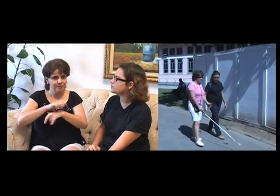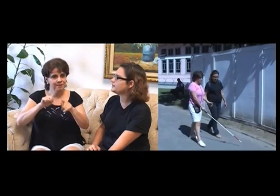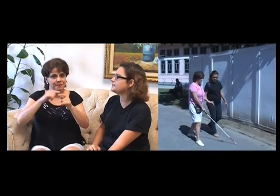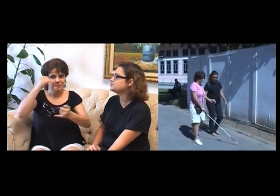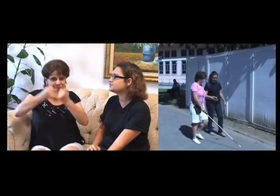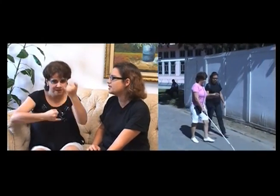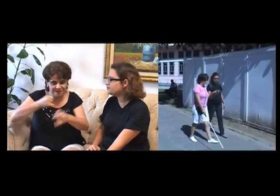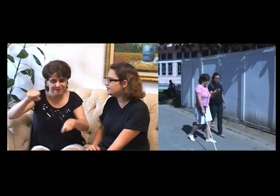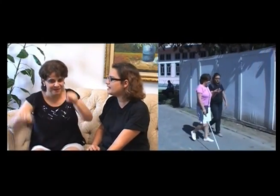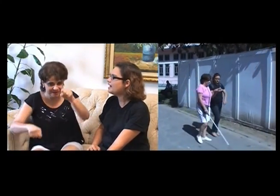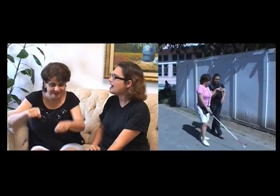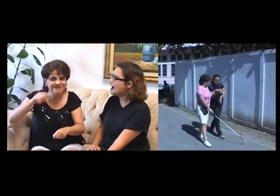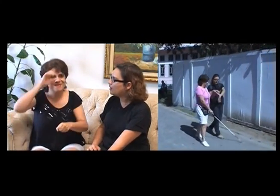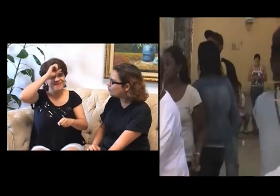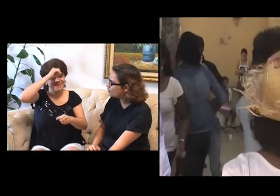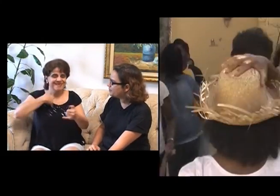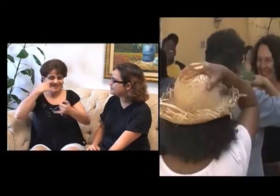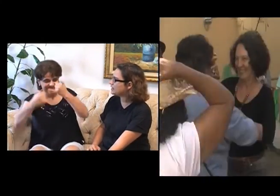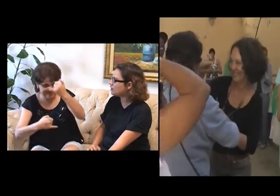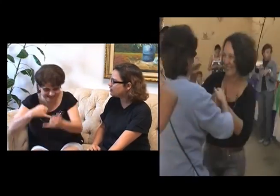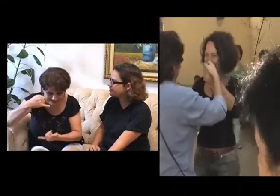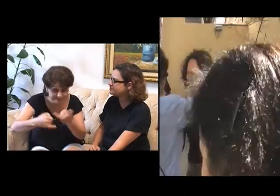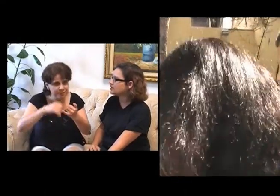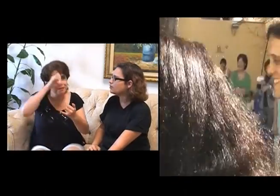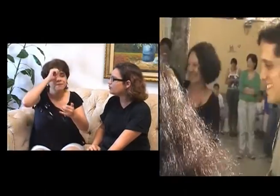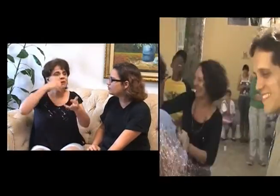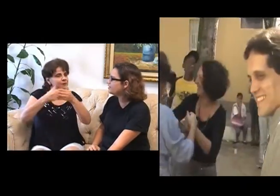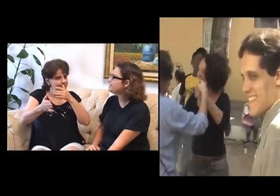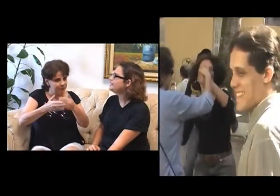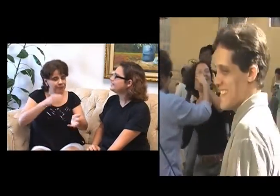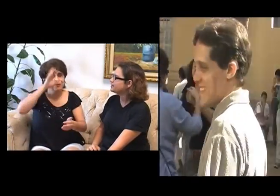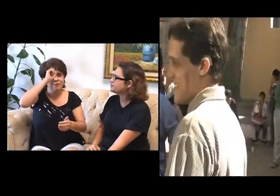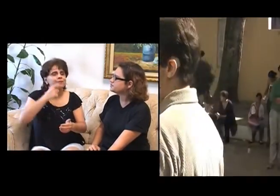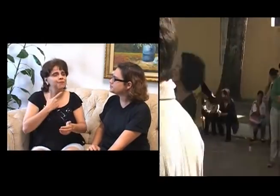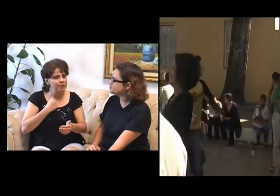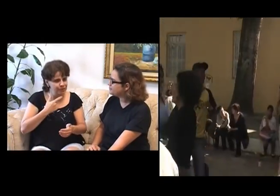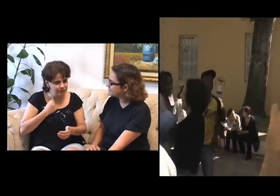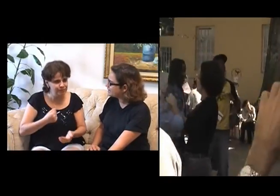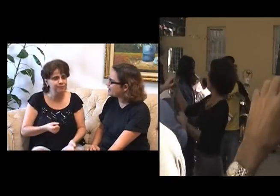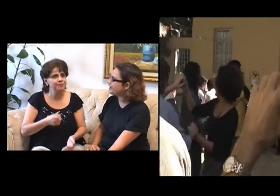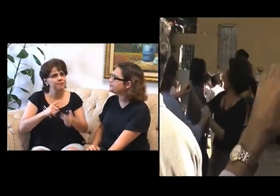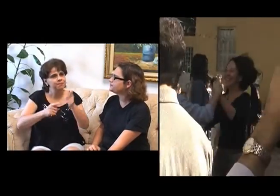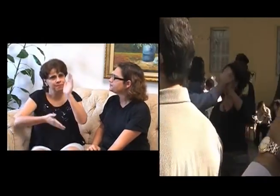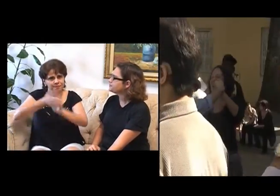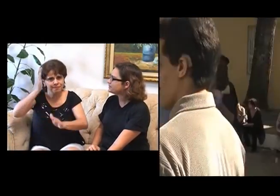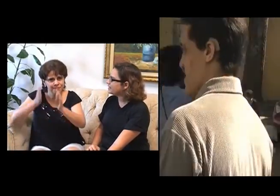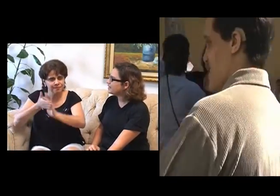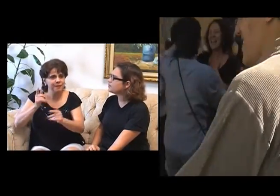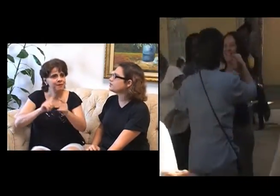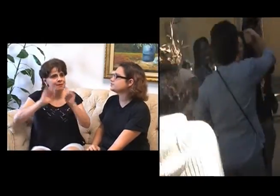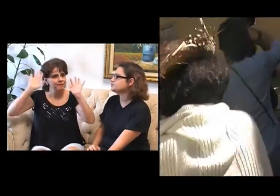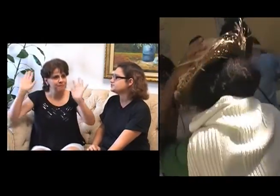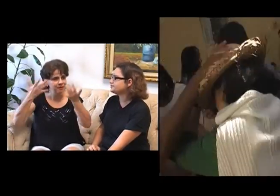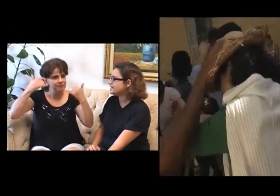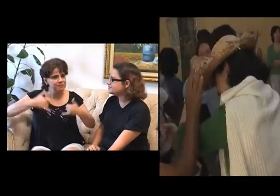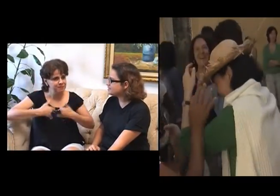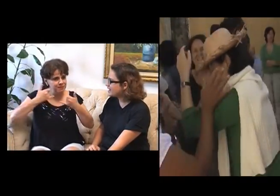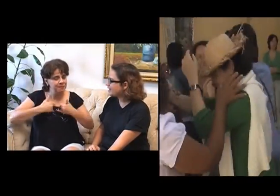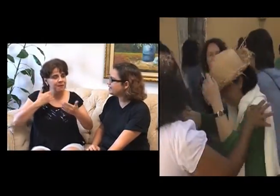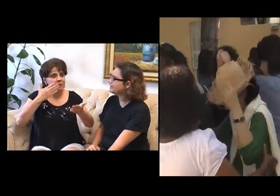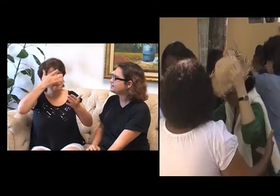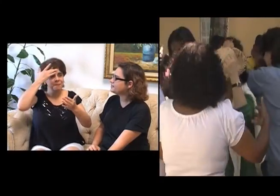com uma pessoa para me descrever a roupa da loja, a cor. Eu gosto muito de brincar, né? Eu gosto muito